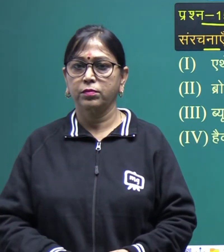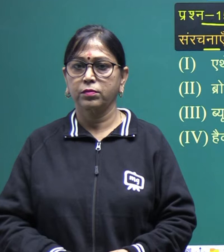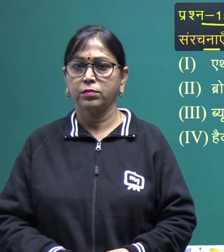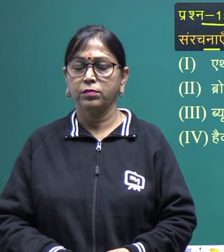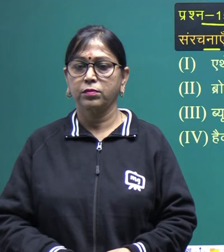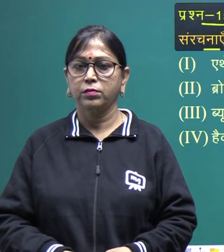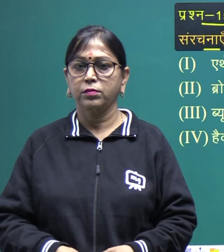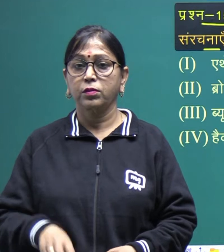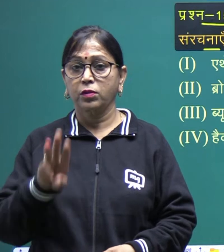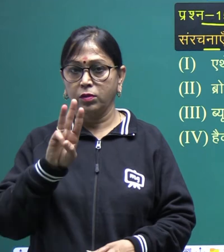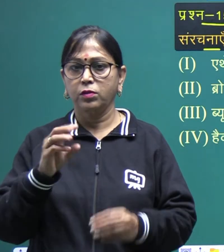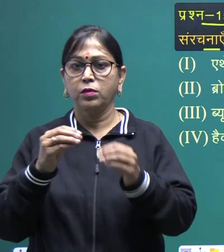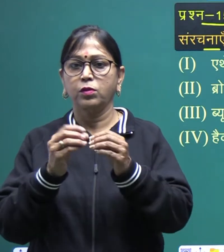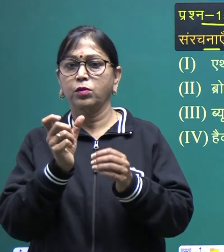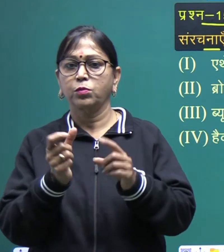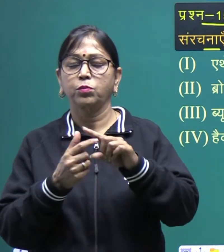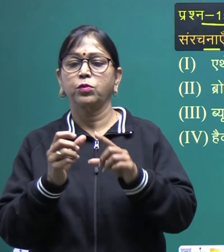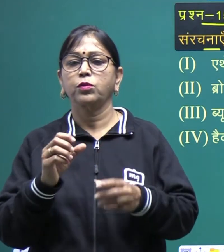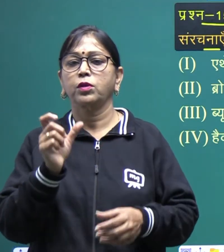नंबर 3 बुटेनॉन।